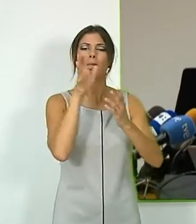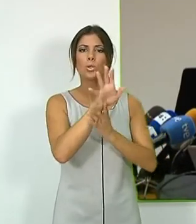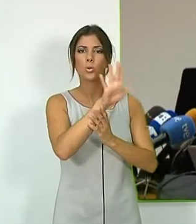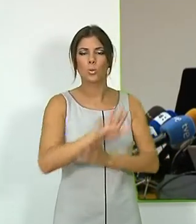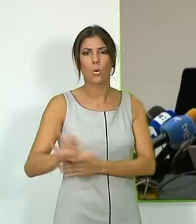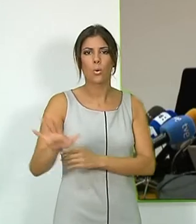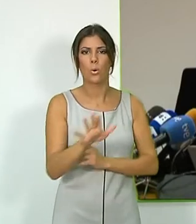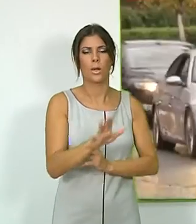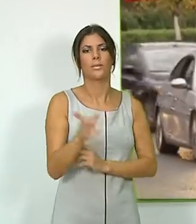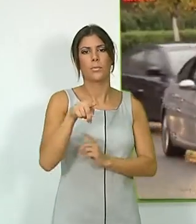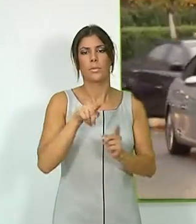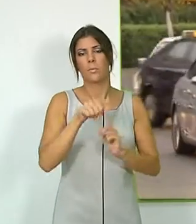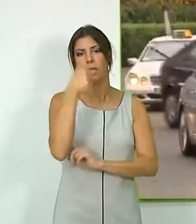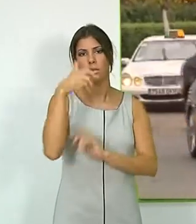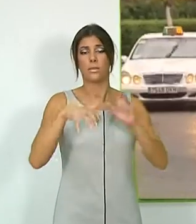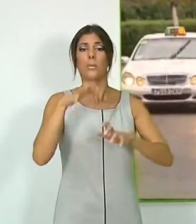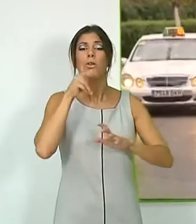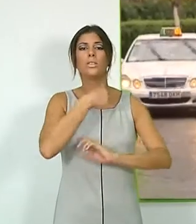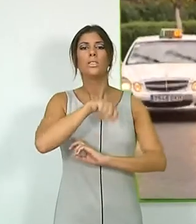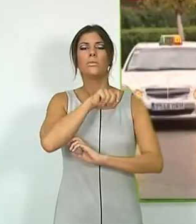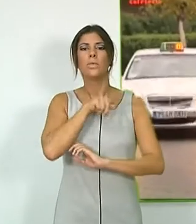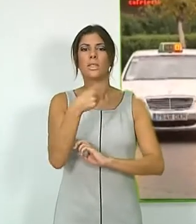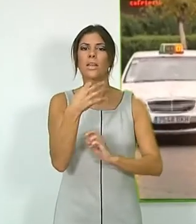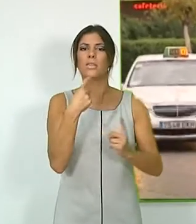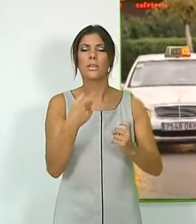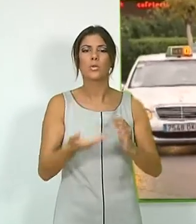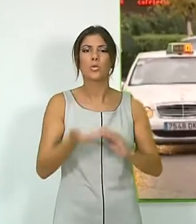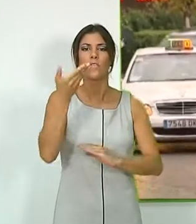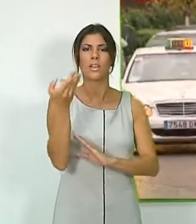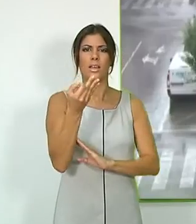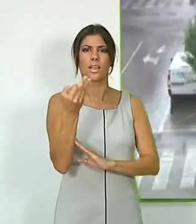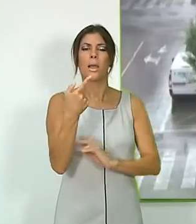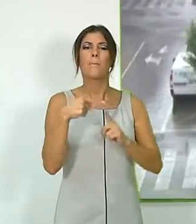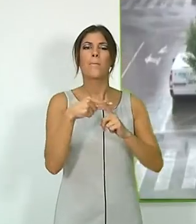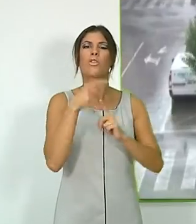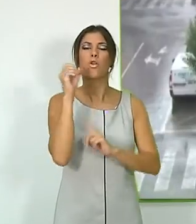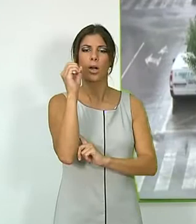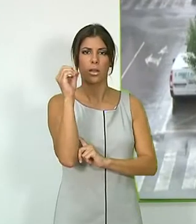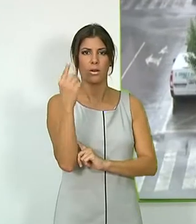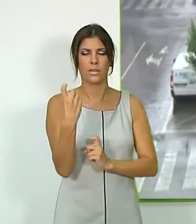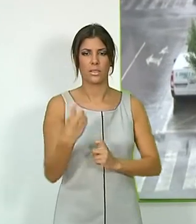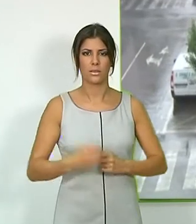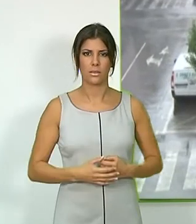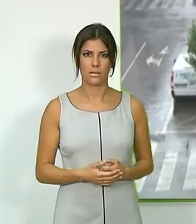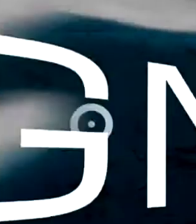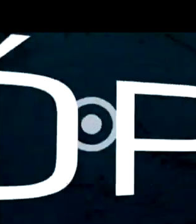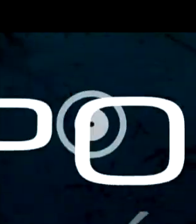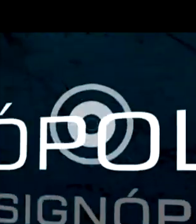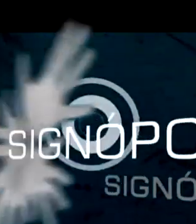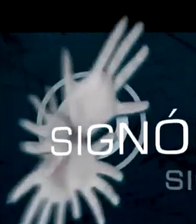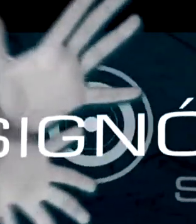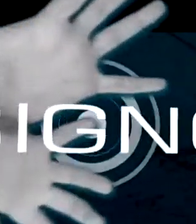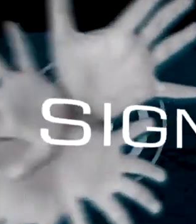interior peninsular y cuadrante suroeste. Los valores medios invernales en España registrarán una subida de medio grado.